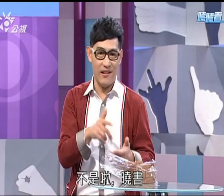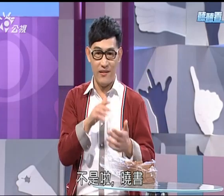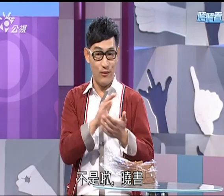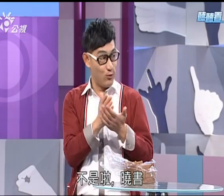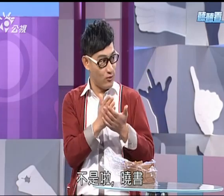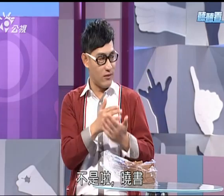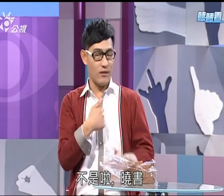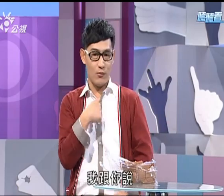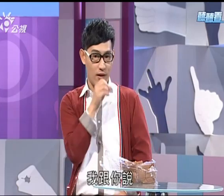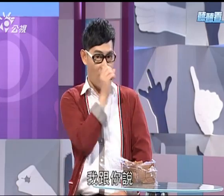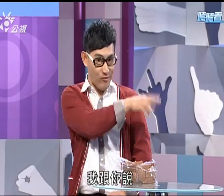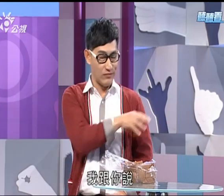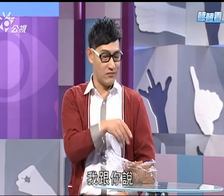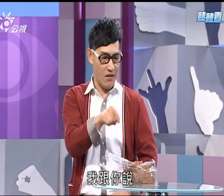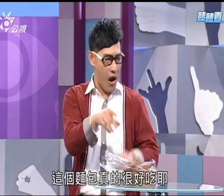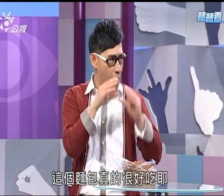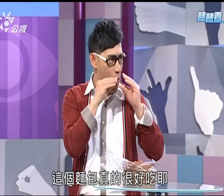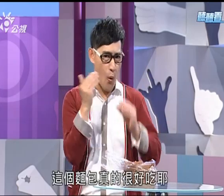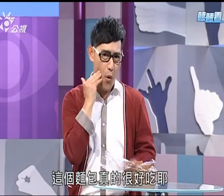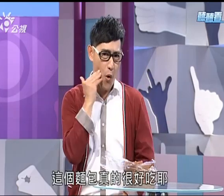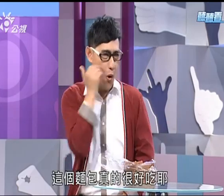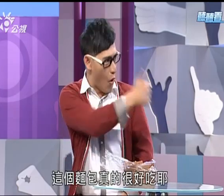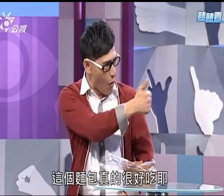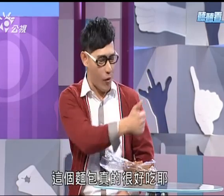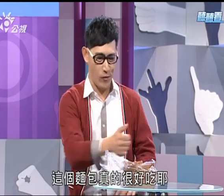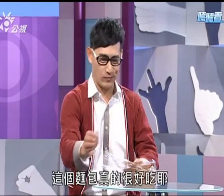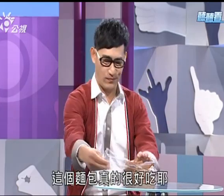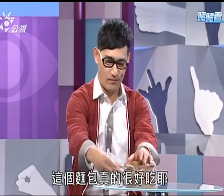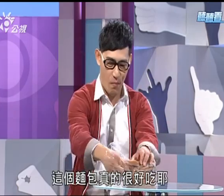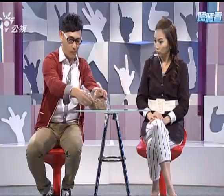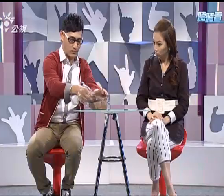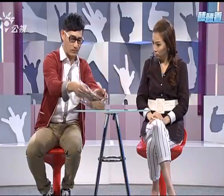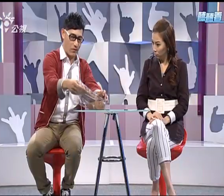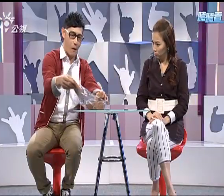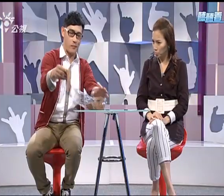叔，我跟你说啊，这个面包真的很好吃哎。